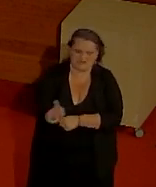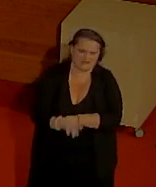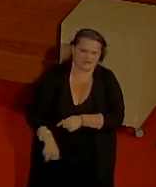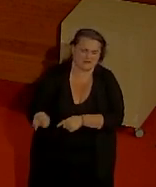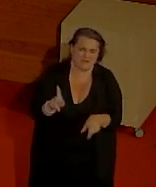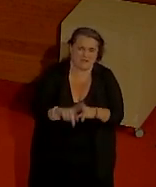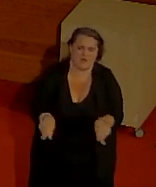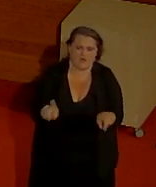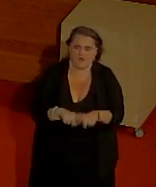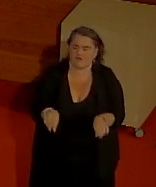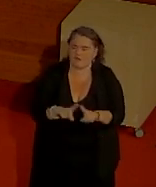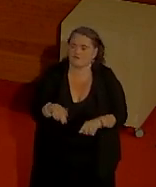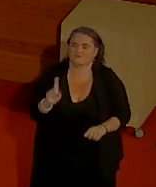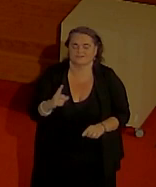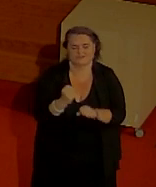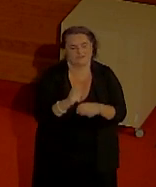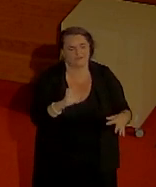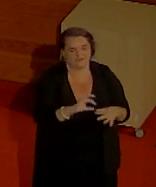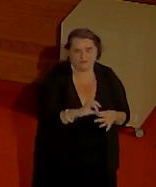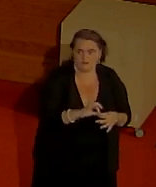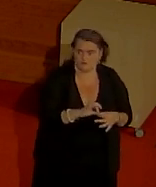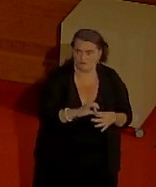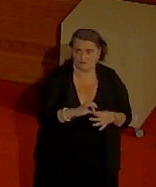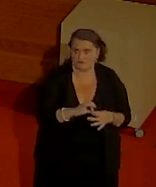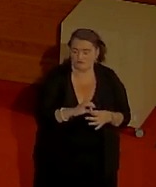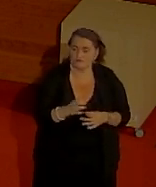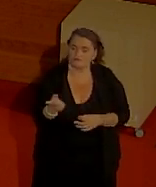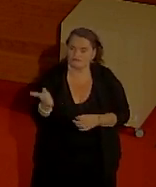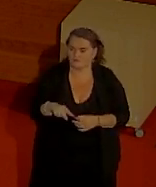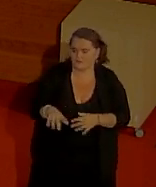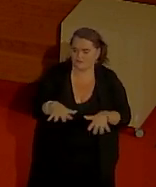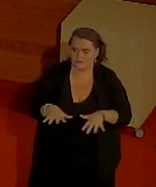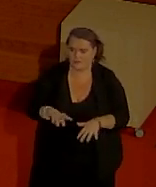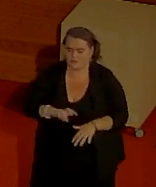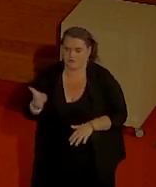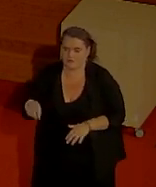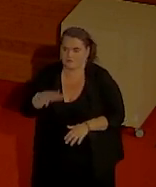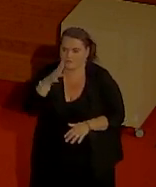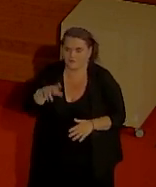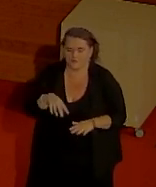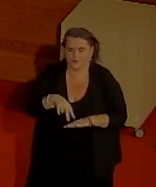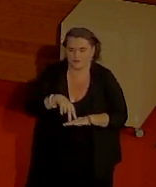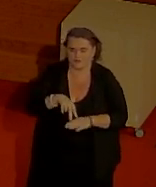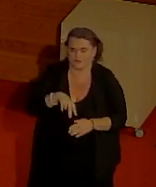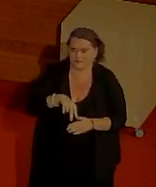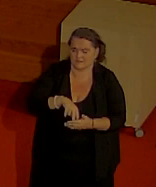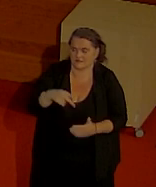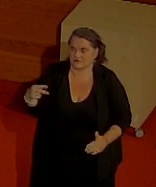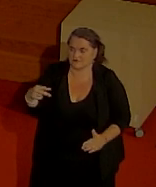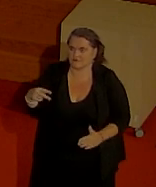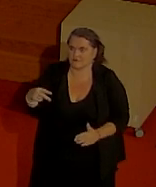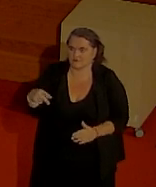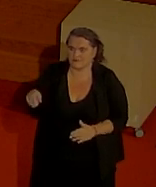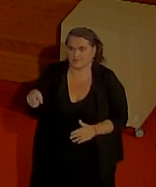solamente relacionado con el trabajo sino relacionado con otro tipo de dinámicas pero mediadas por tecnología tiene esta primera acepción esta primera